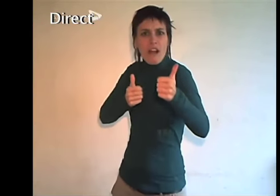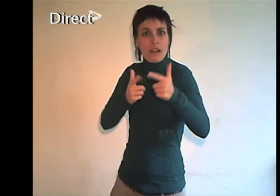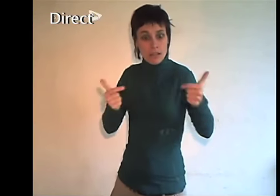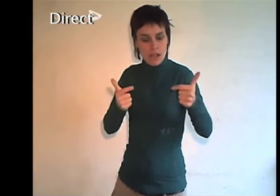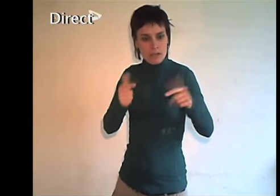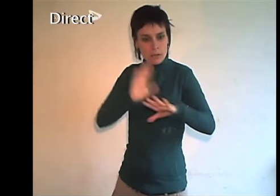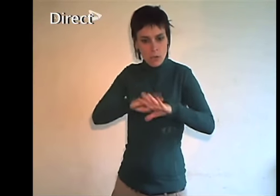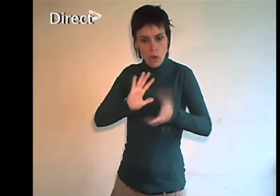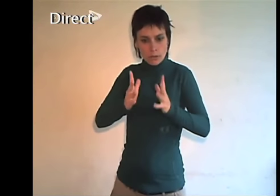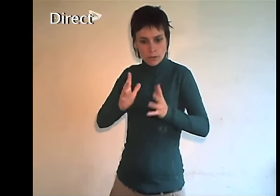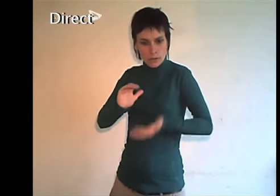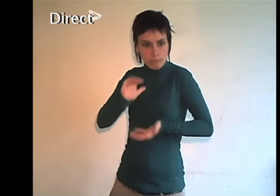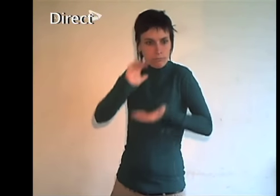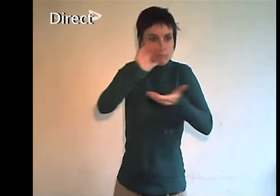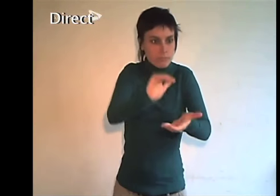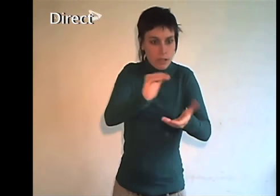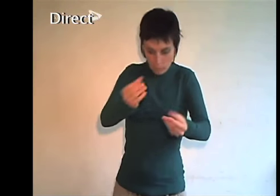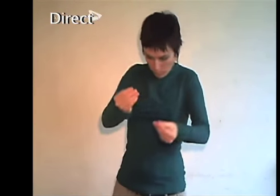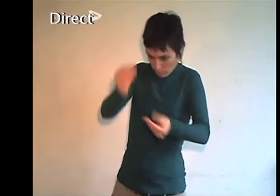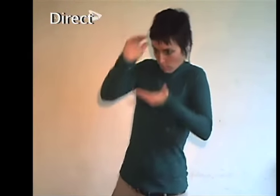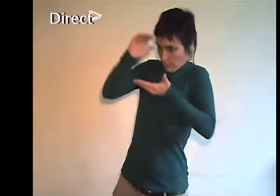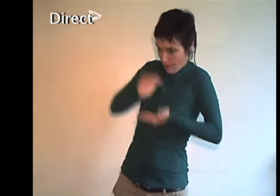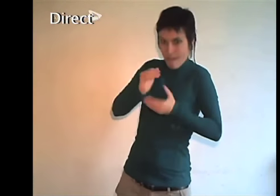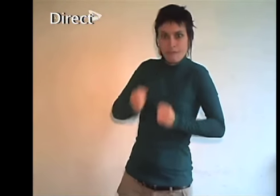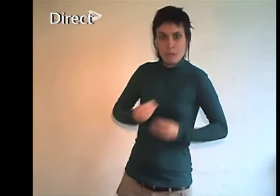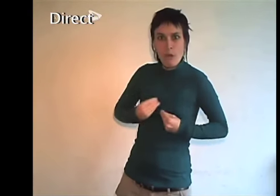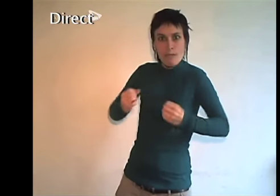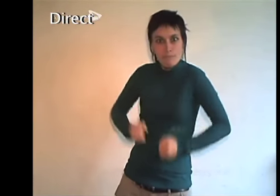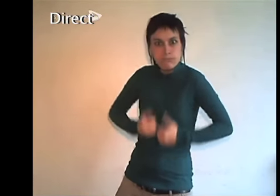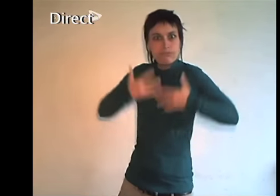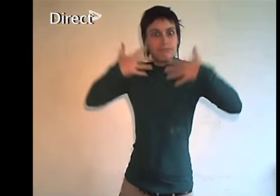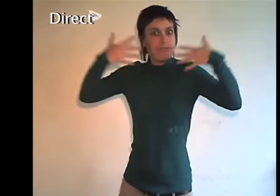l'impression que la langue des signes pallie complètement, en fait, permet d'éclore complètement.